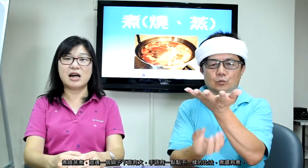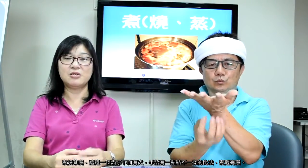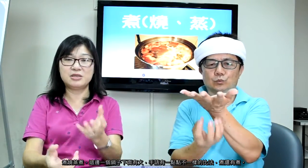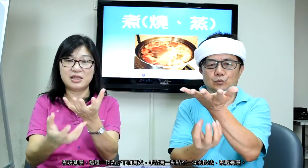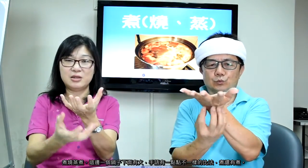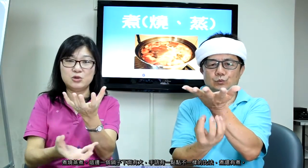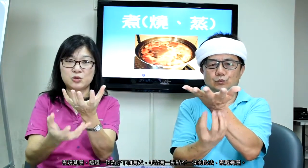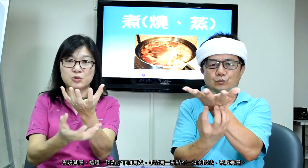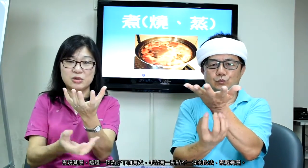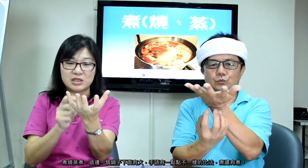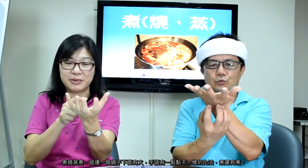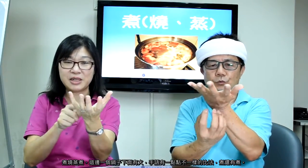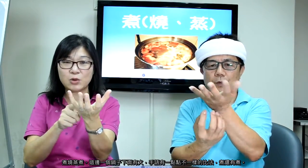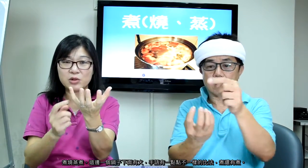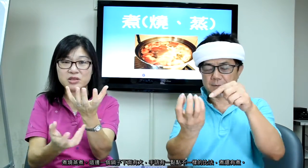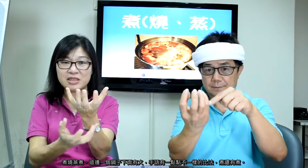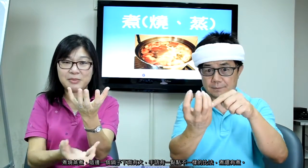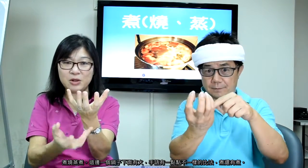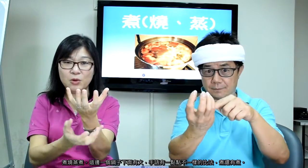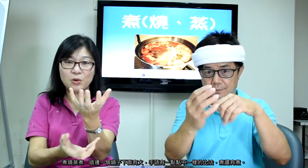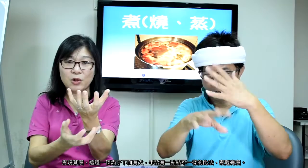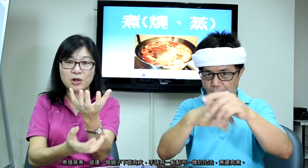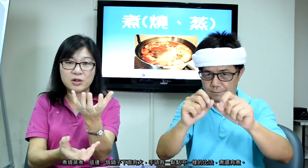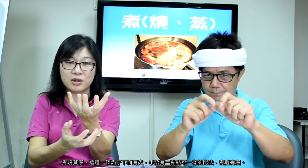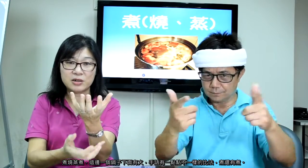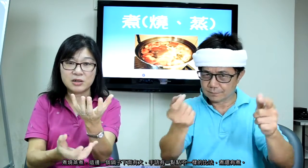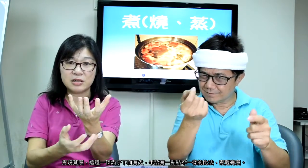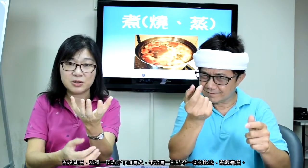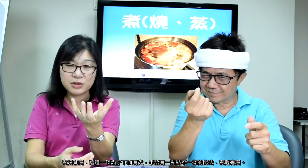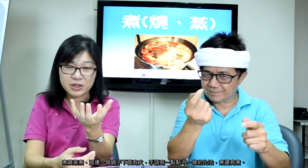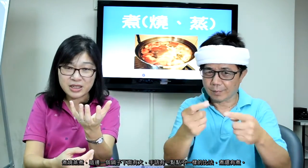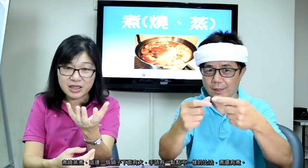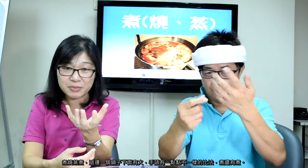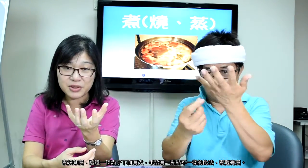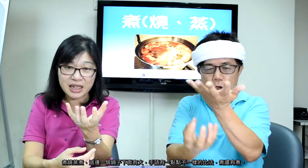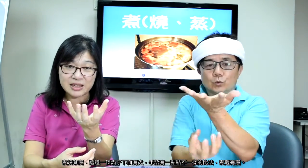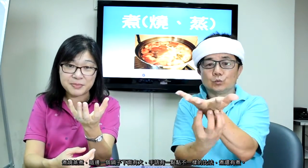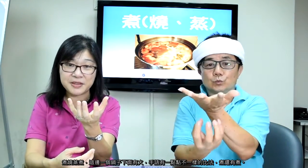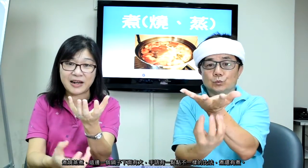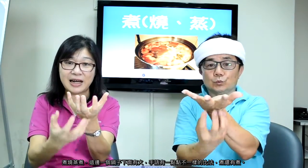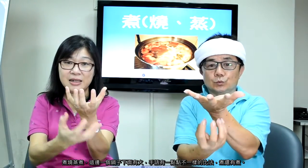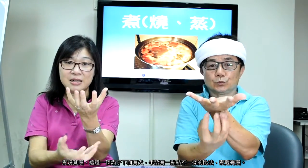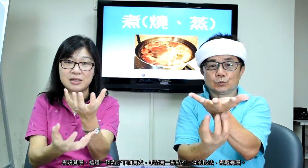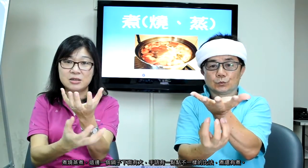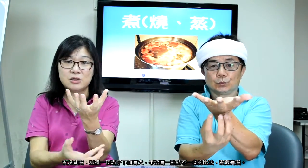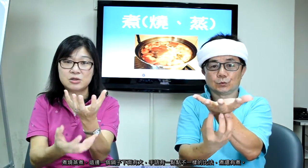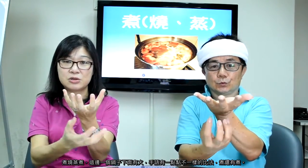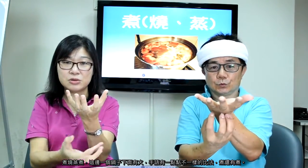烧蒸煮，这边一个锅子，下面有火，所以有一点点不一样的笔法。煮，